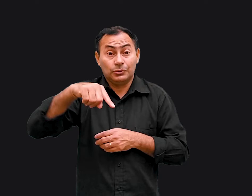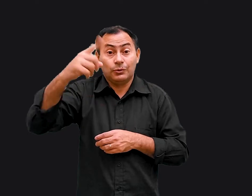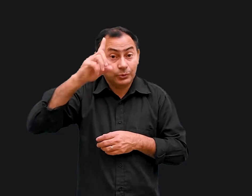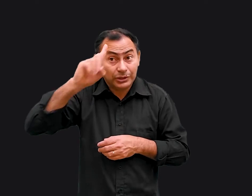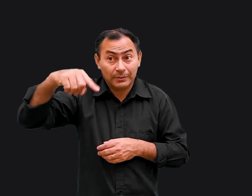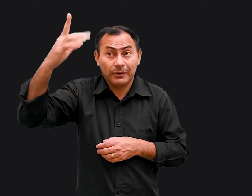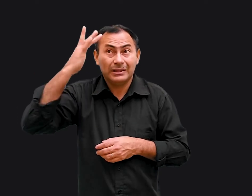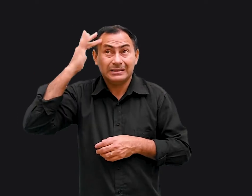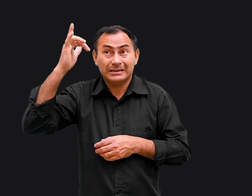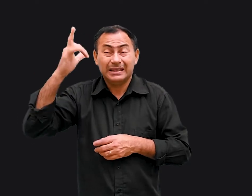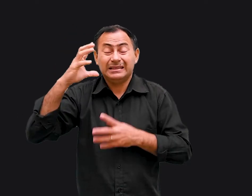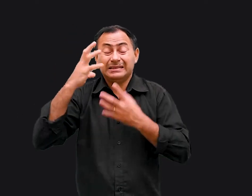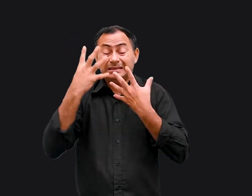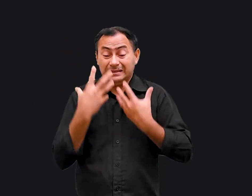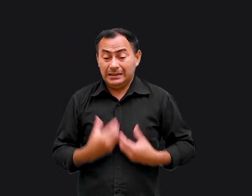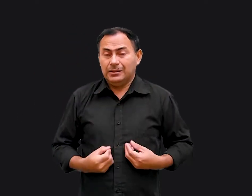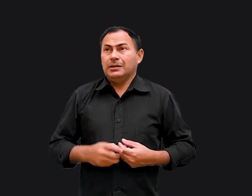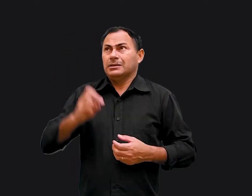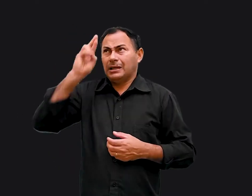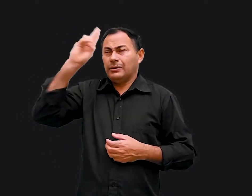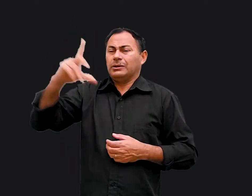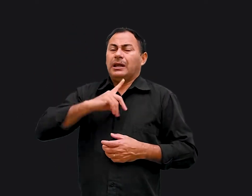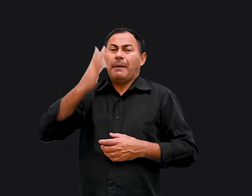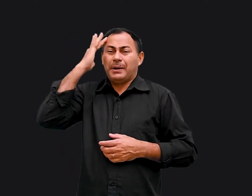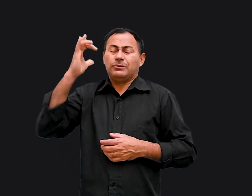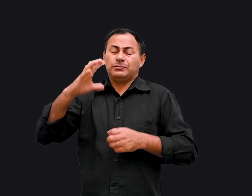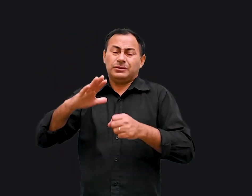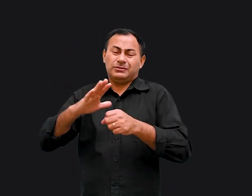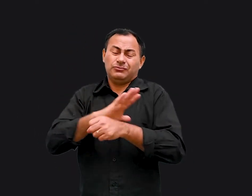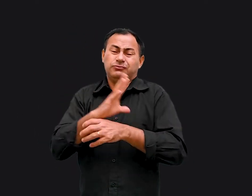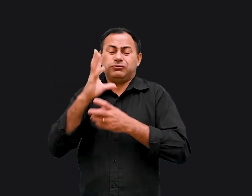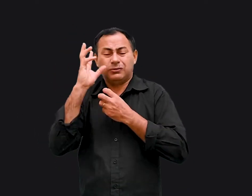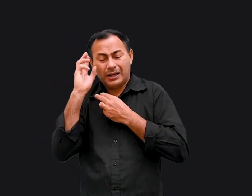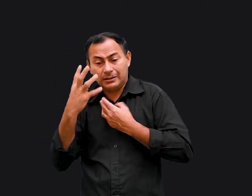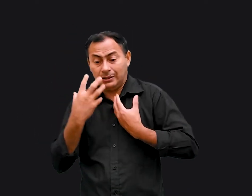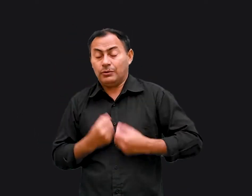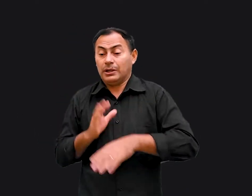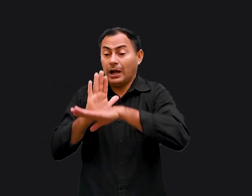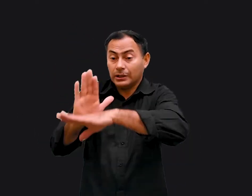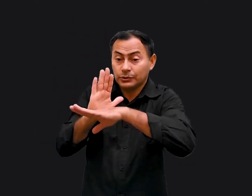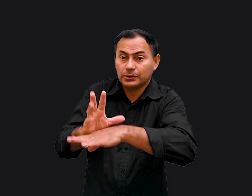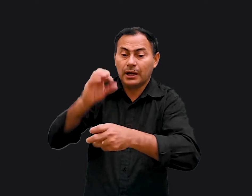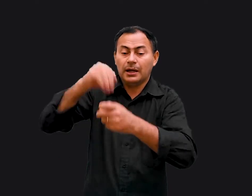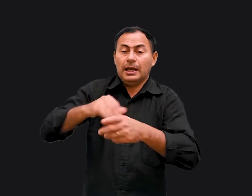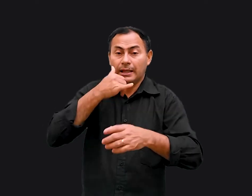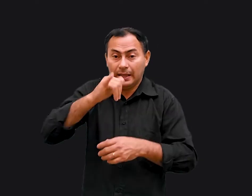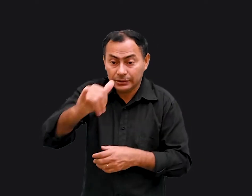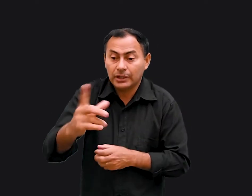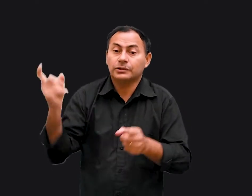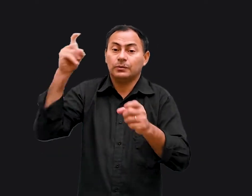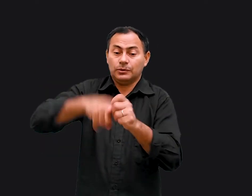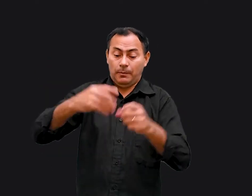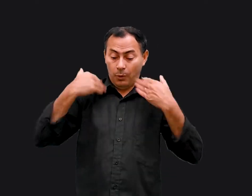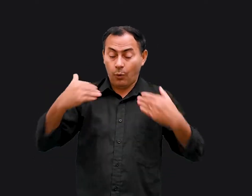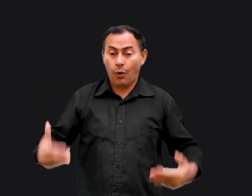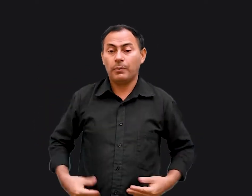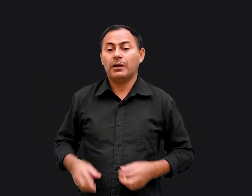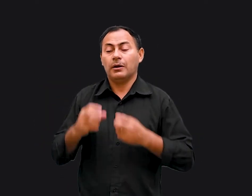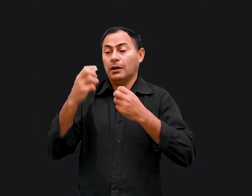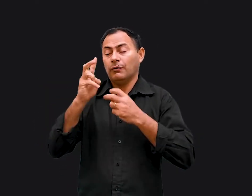deitar e dizer, Senhor, tenho um dia cheio amanhã. Eu tenho que ajudá-lo a pôr energia de volta em meu corpo, então eu vou deitar e